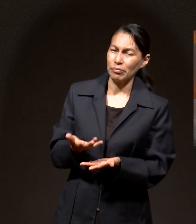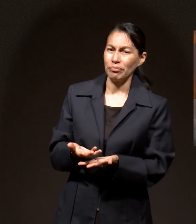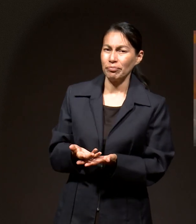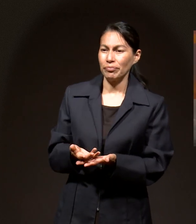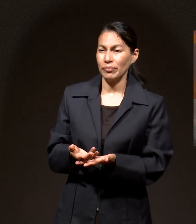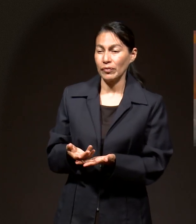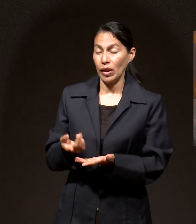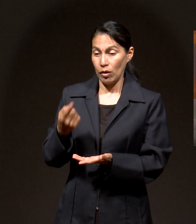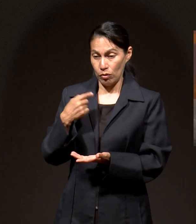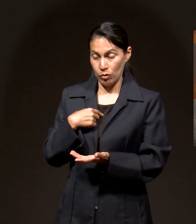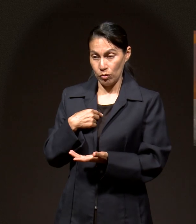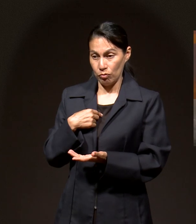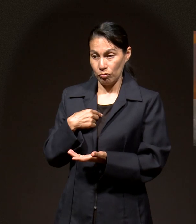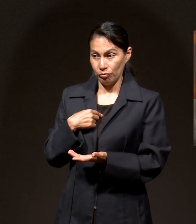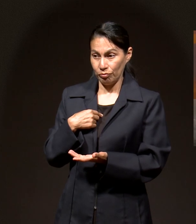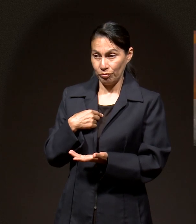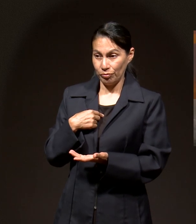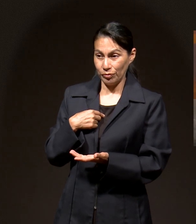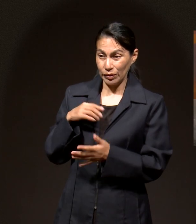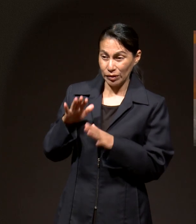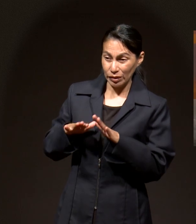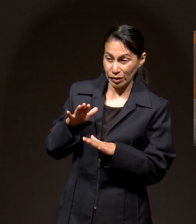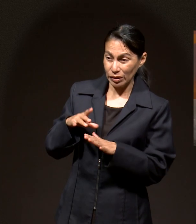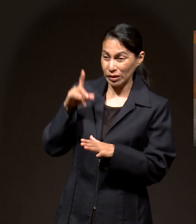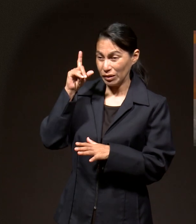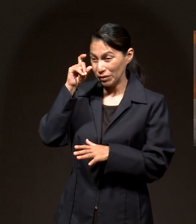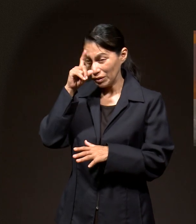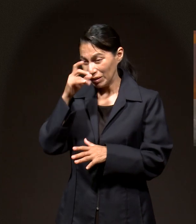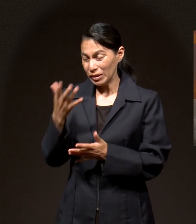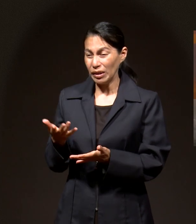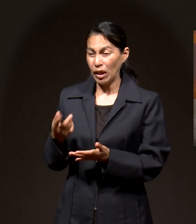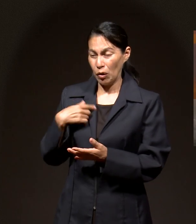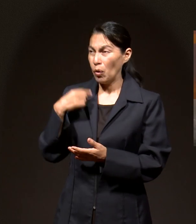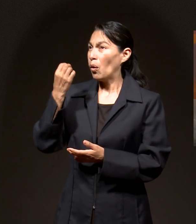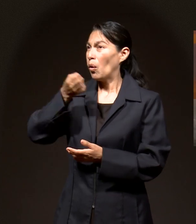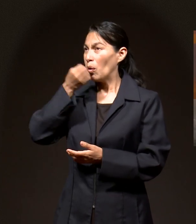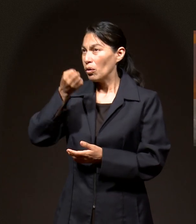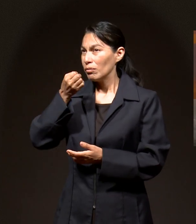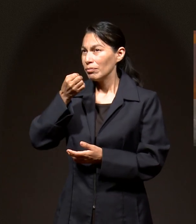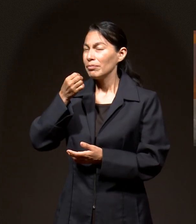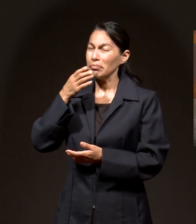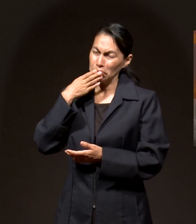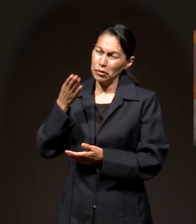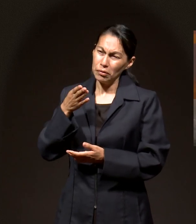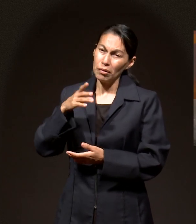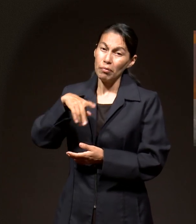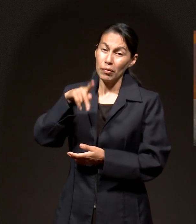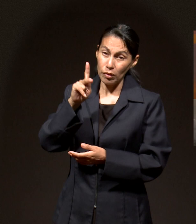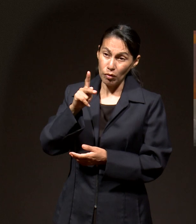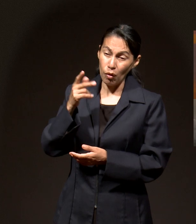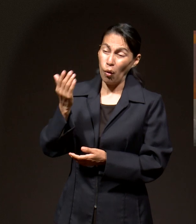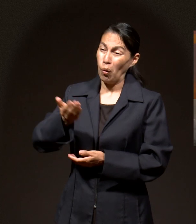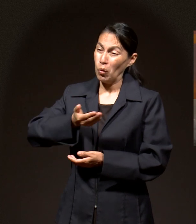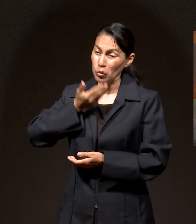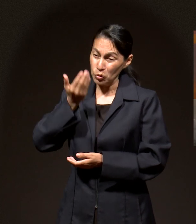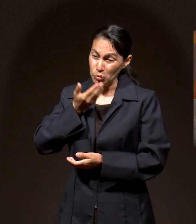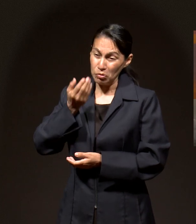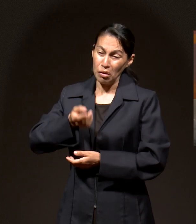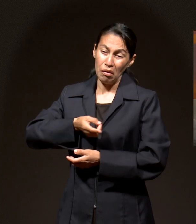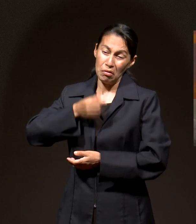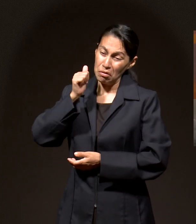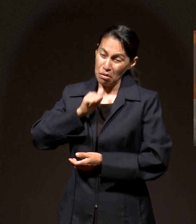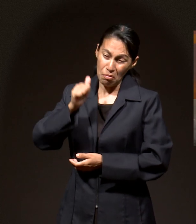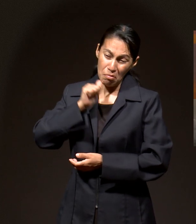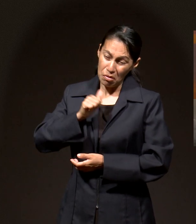refiero? Cuando nosotros hacemos de la oración no nada más una herramienta cuando tengo alguna dificultad, sino un estilo de vida.